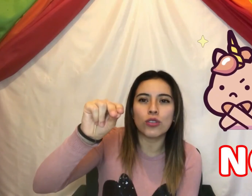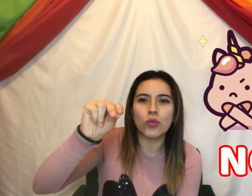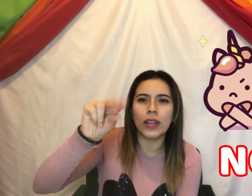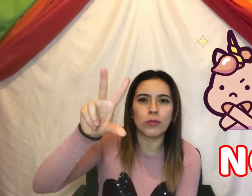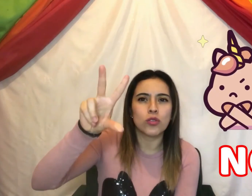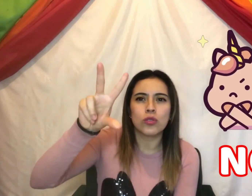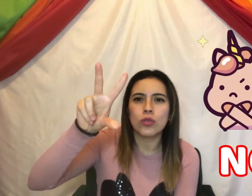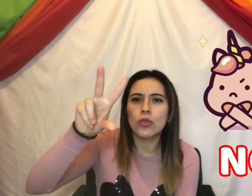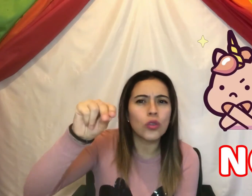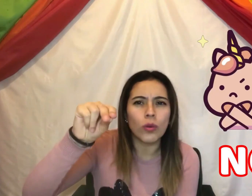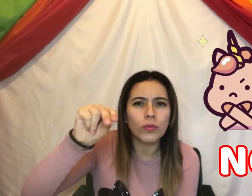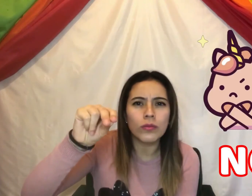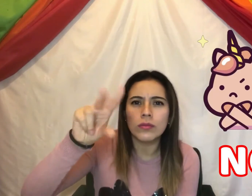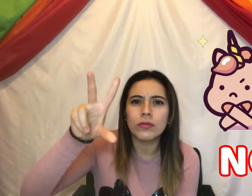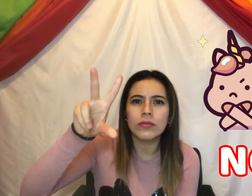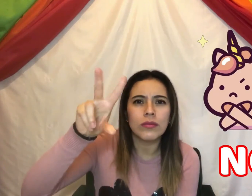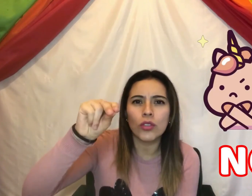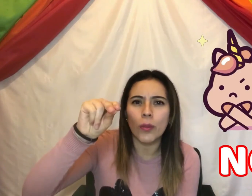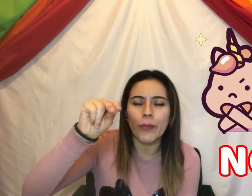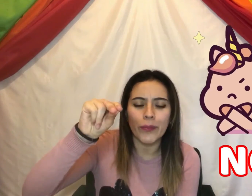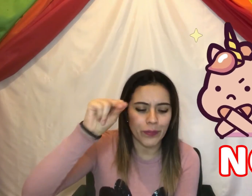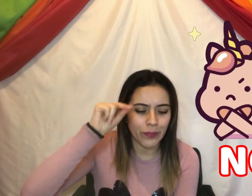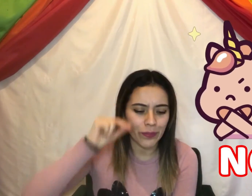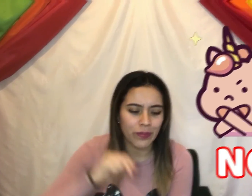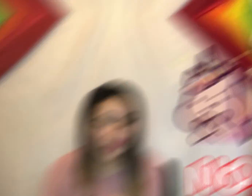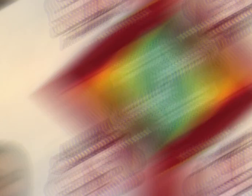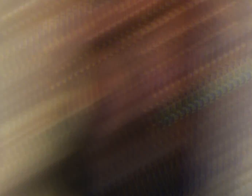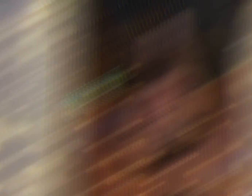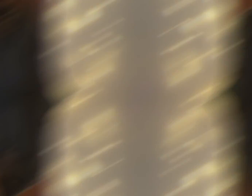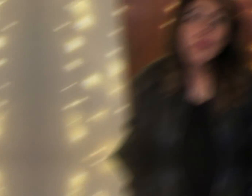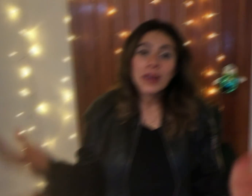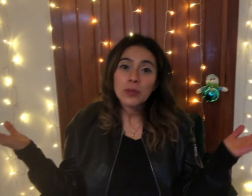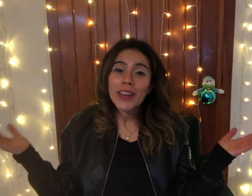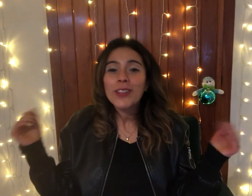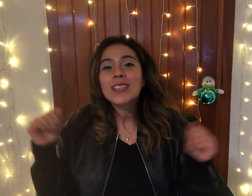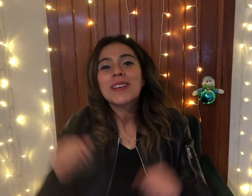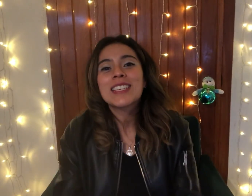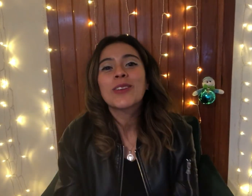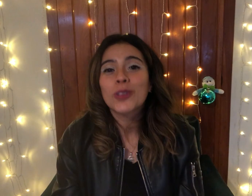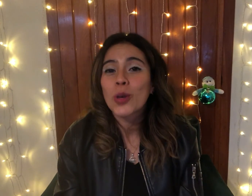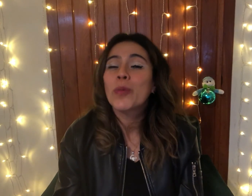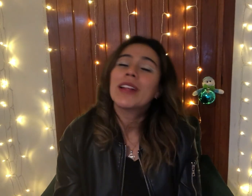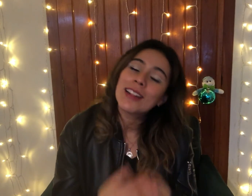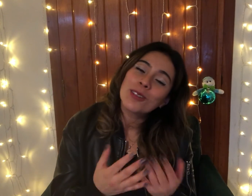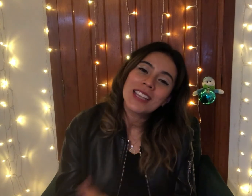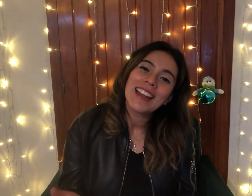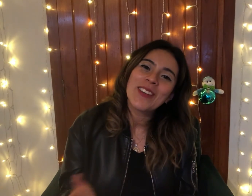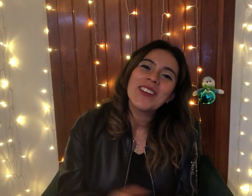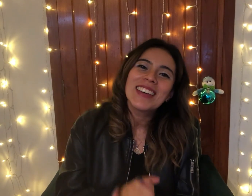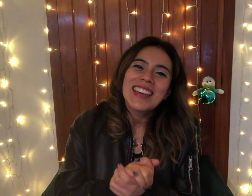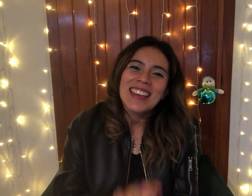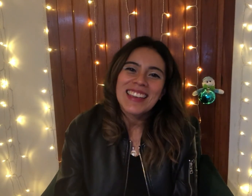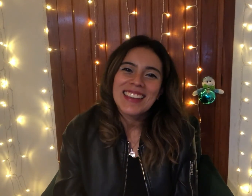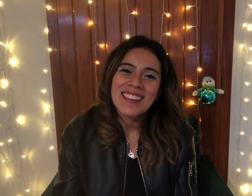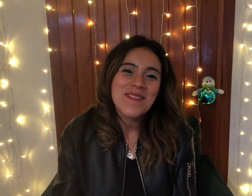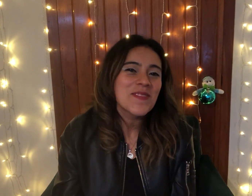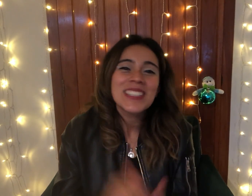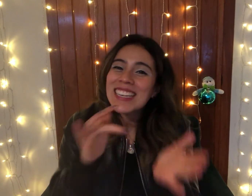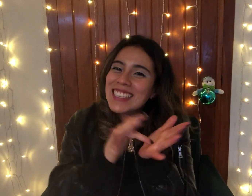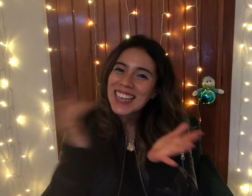juntamos. No, no. Pues bueno, eso ha sido todo por el glosario. Muchas